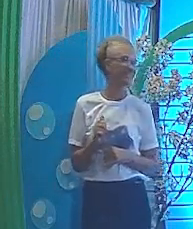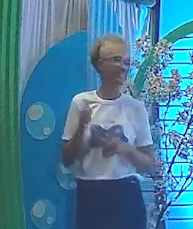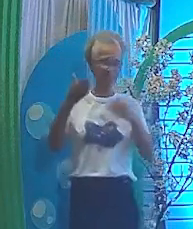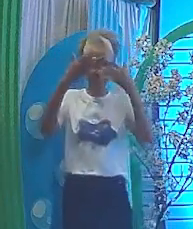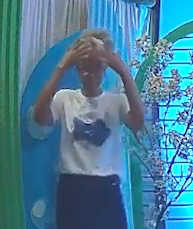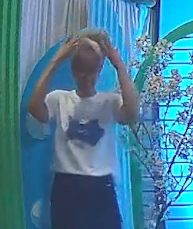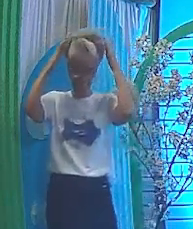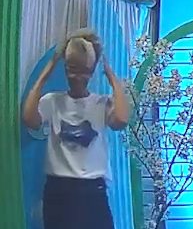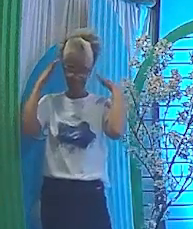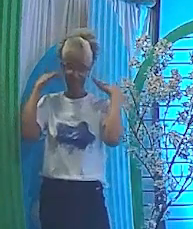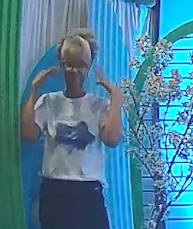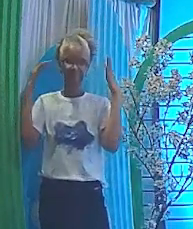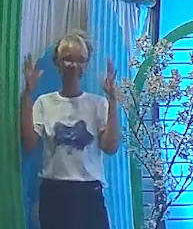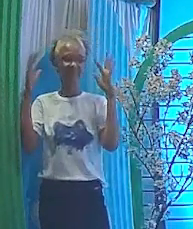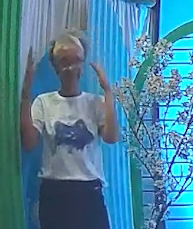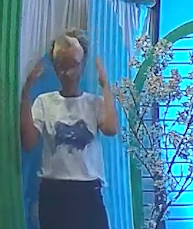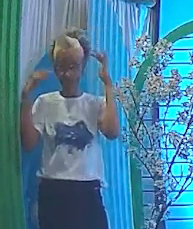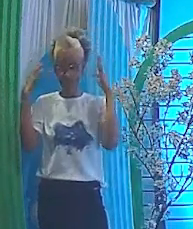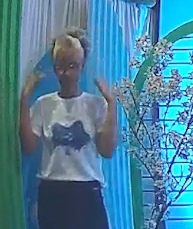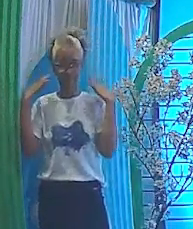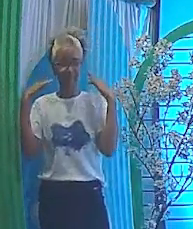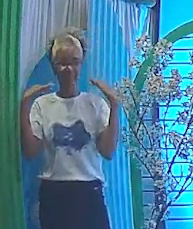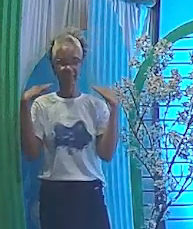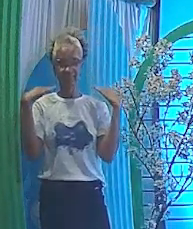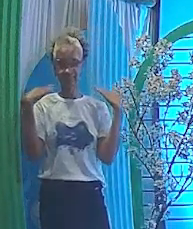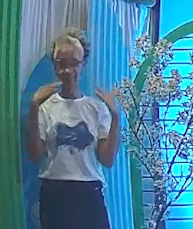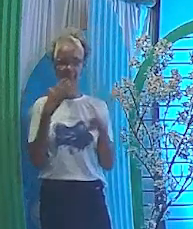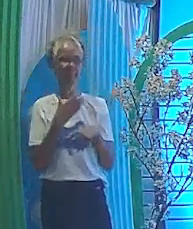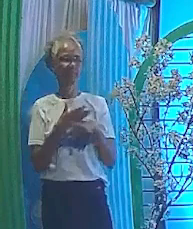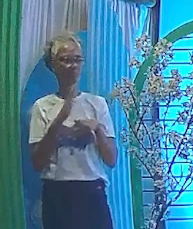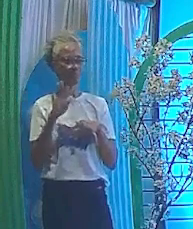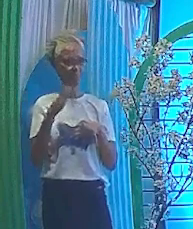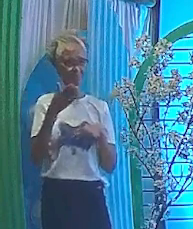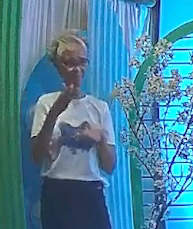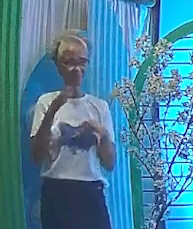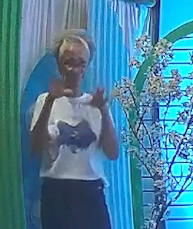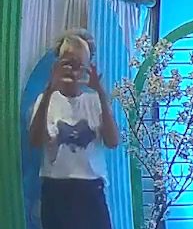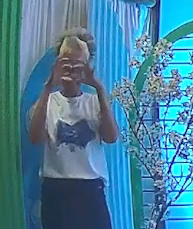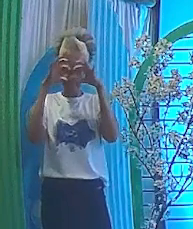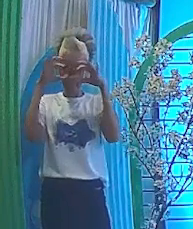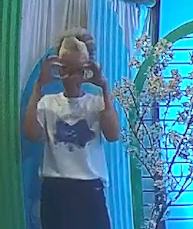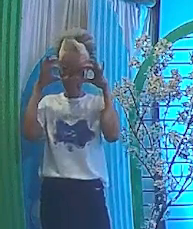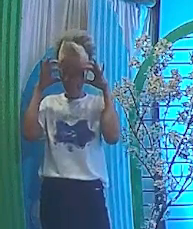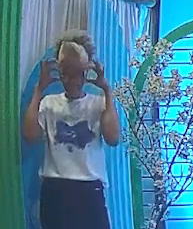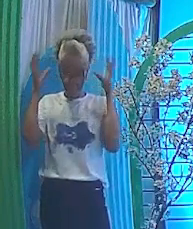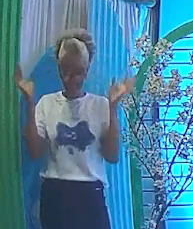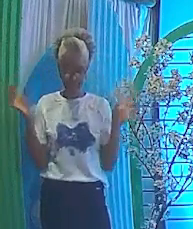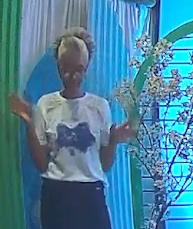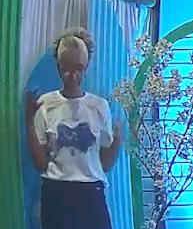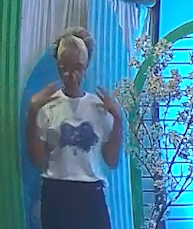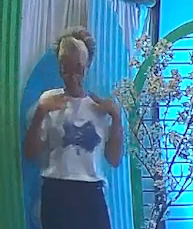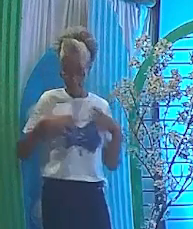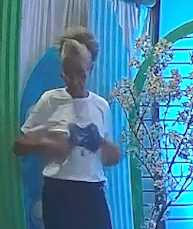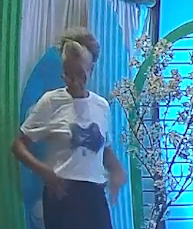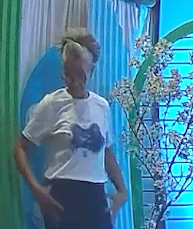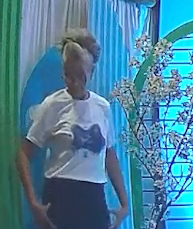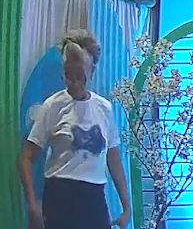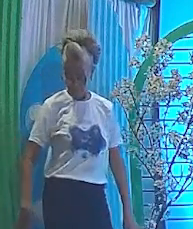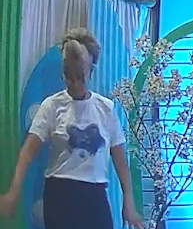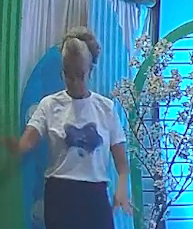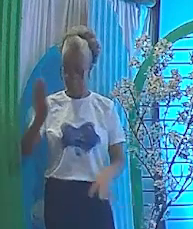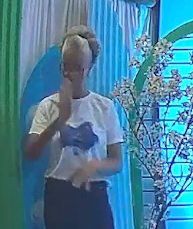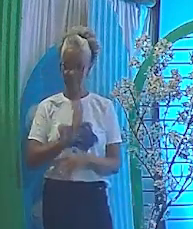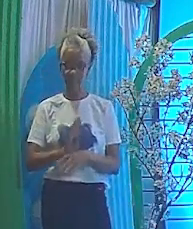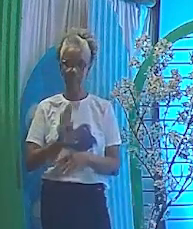Cabelos também cacheados, né, mais claros, castanhos claros. Uso óculos também, estou com um vestido longo bege e